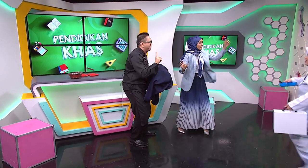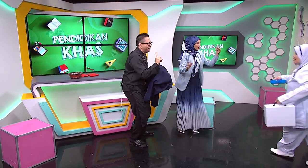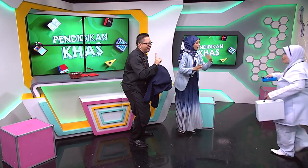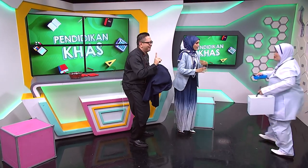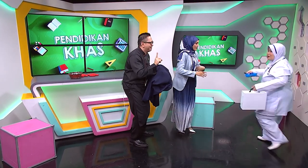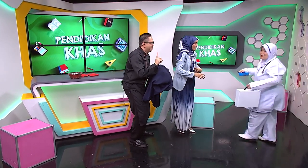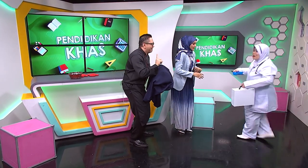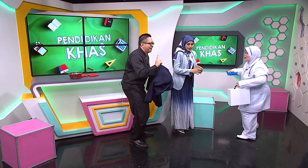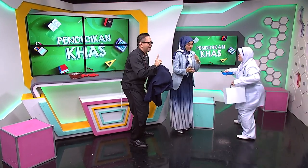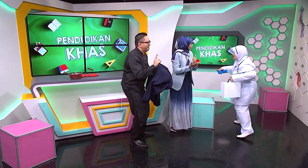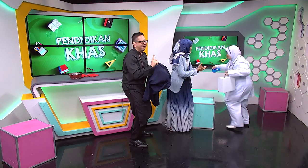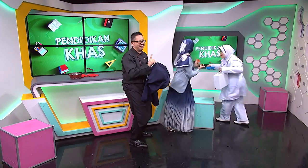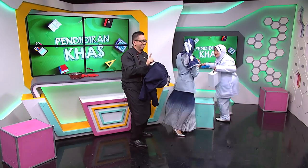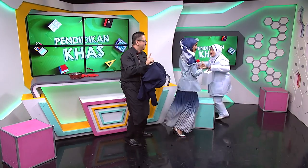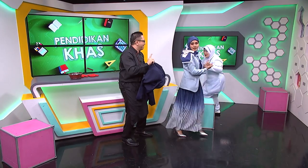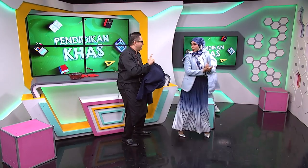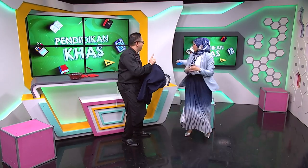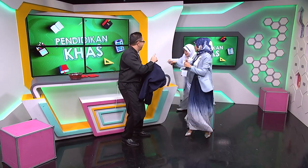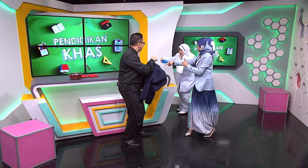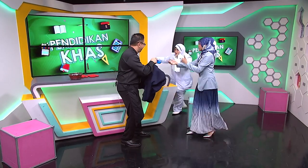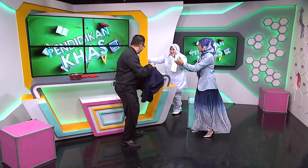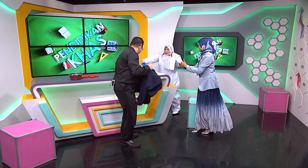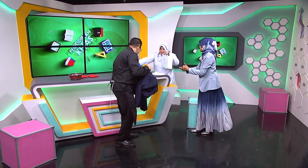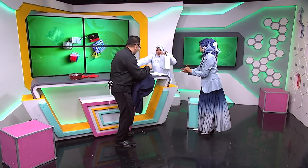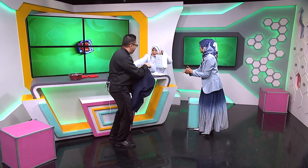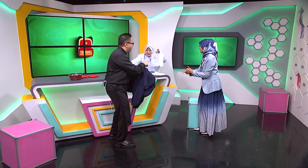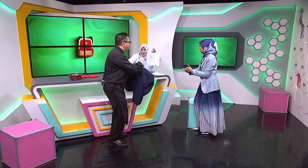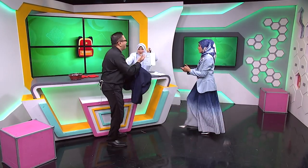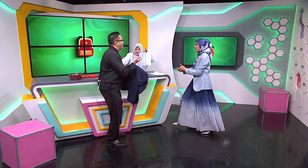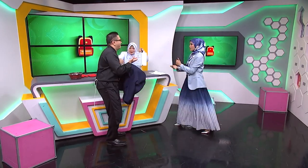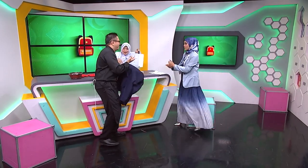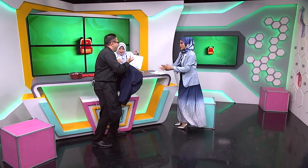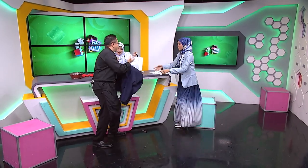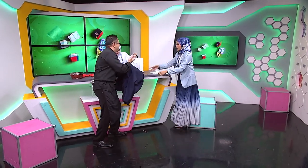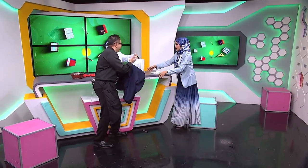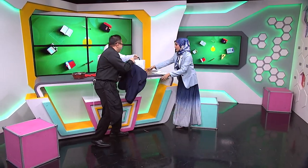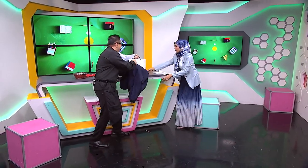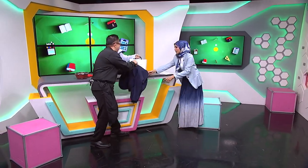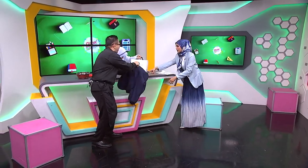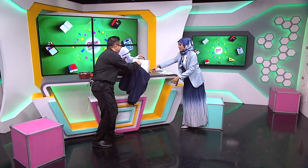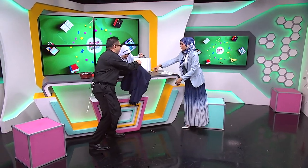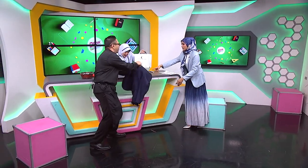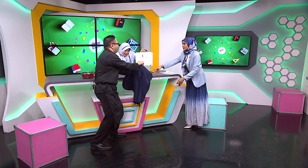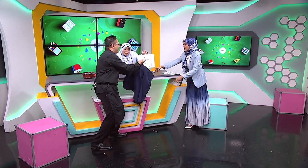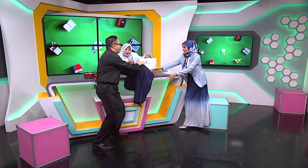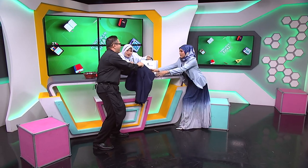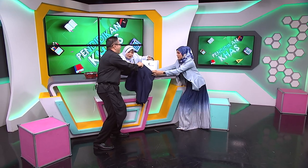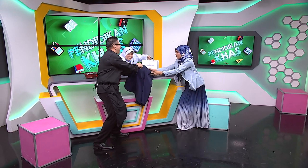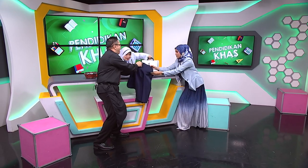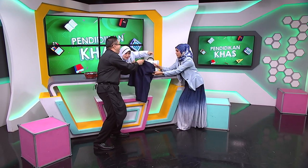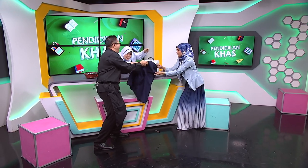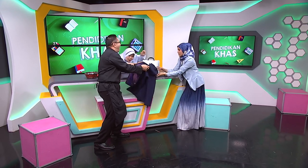Jururawat. Tolong dia. Mana, mana, mana? Tolong dia. Tolong dia. Kenapa? Kenapa? Tolong, tolong buka,